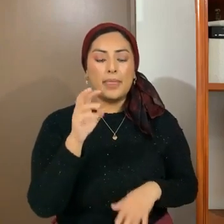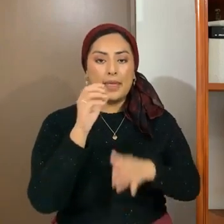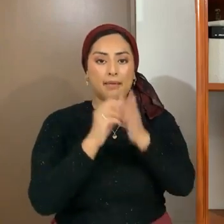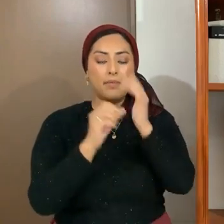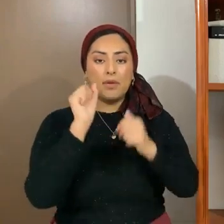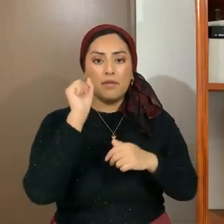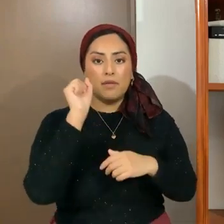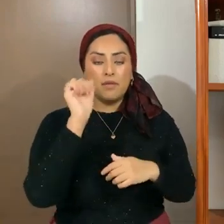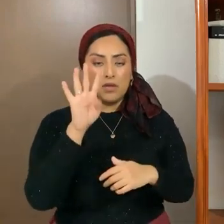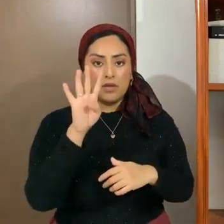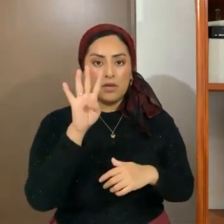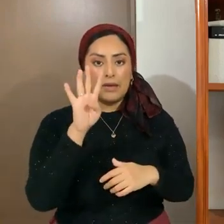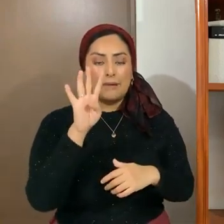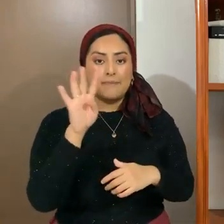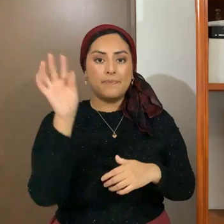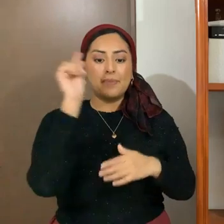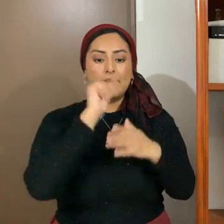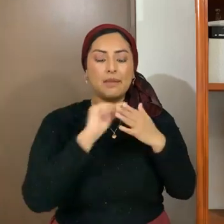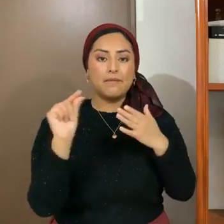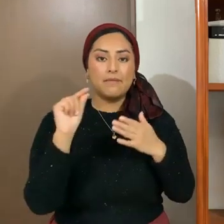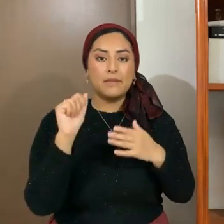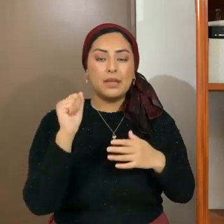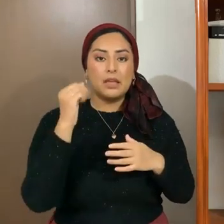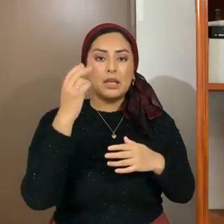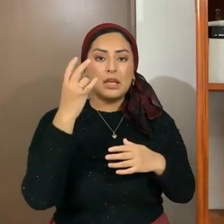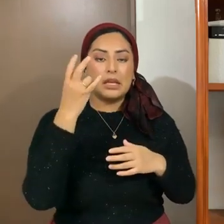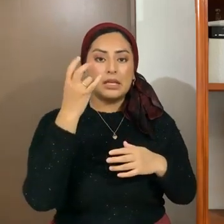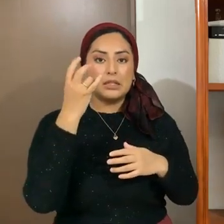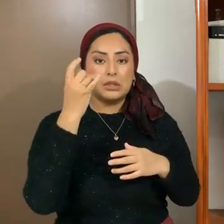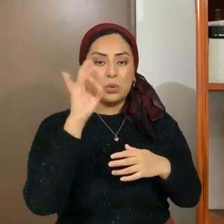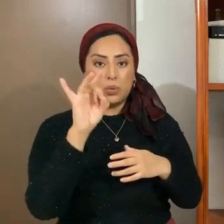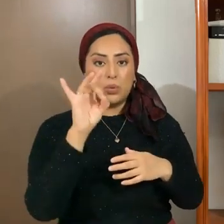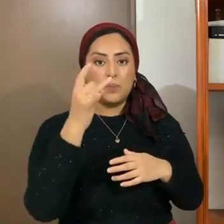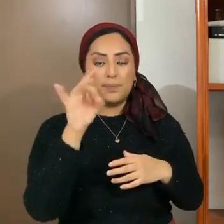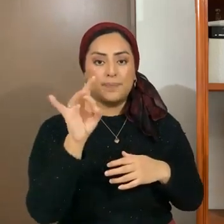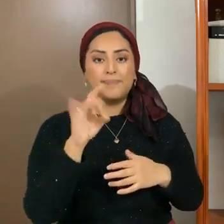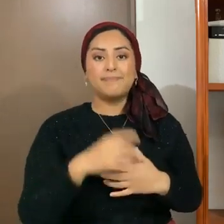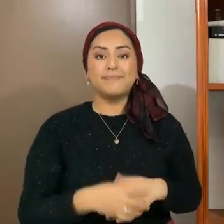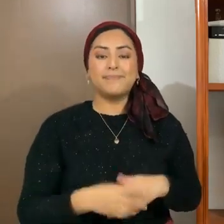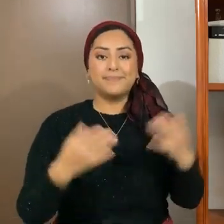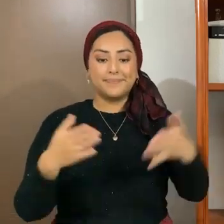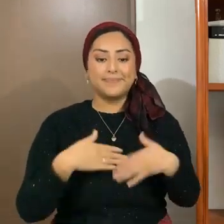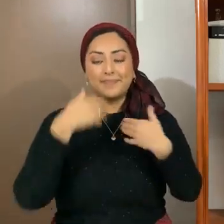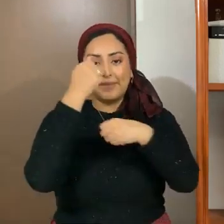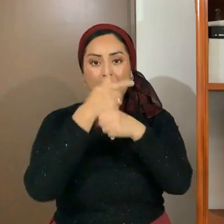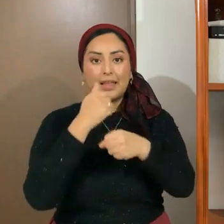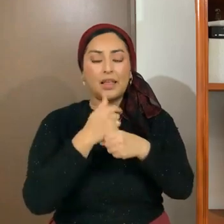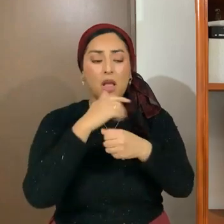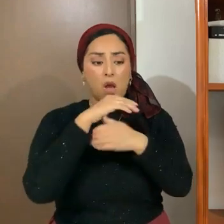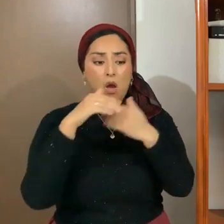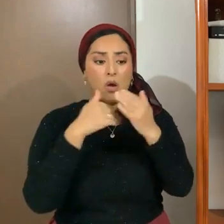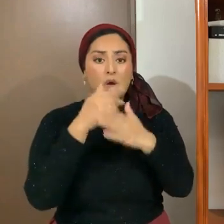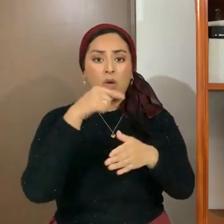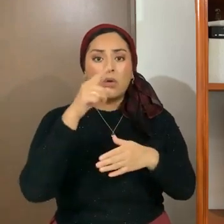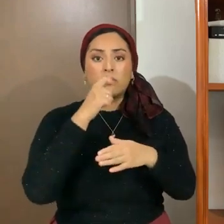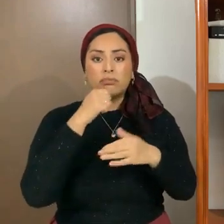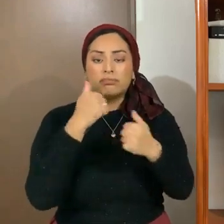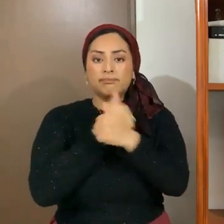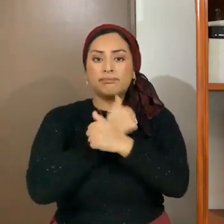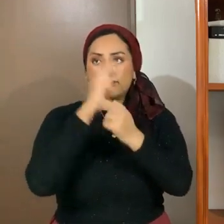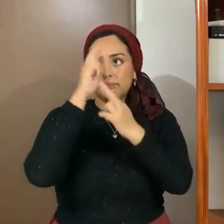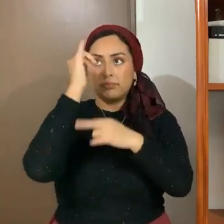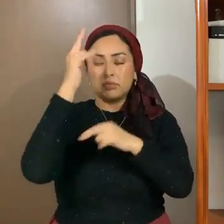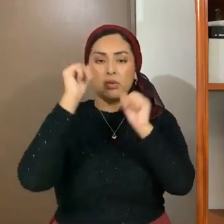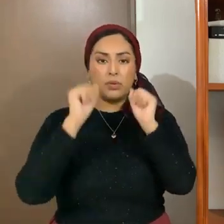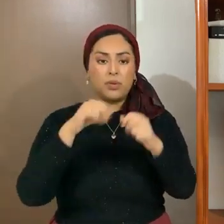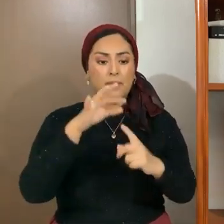capítulo 4 y en el verso 18. Gózate, amado A. Todos los que aman y temen al Eterno pueden